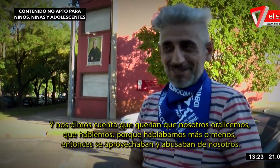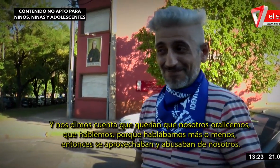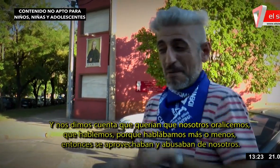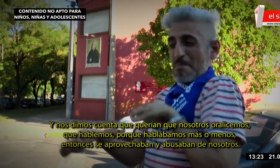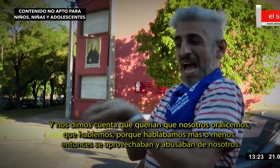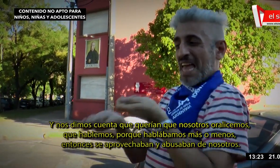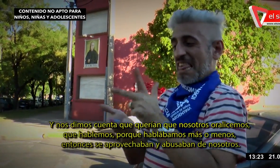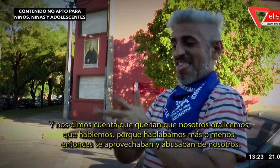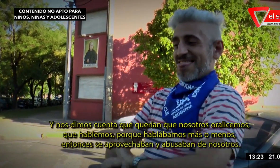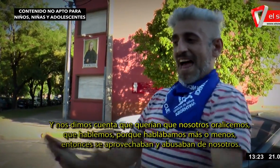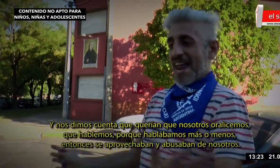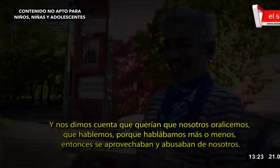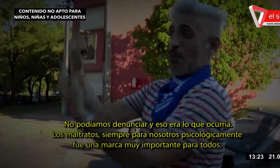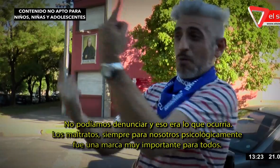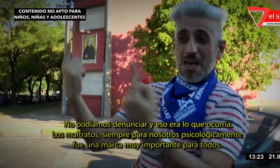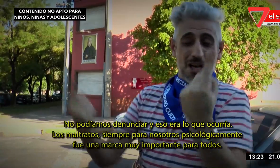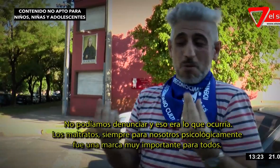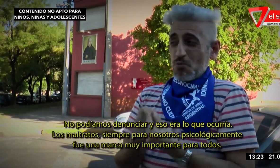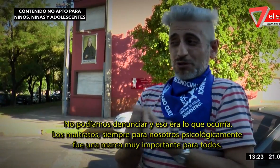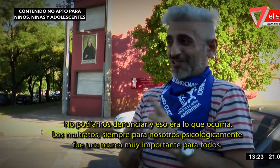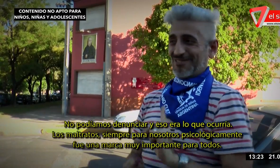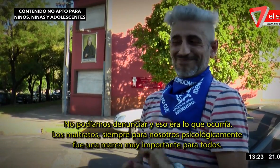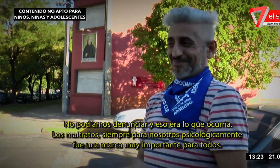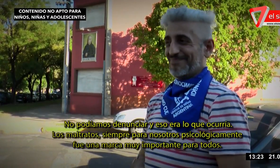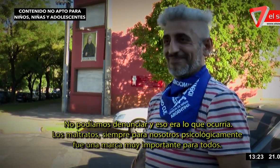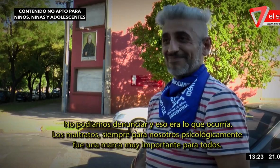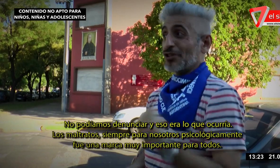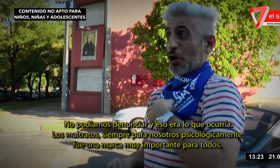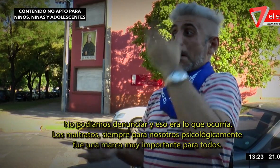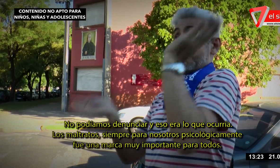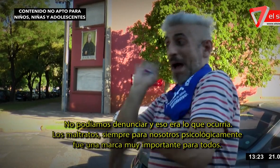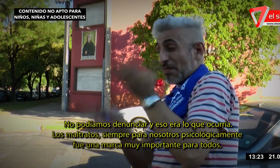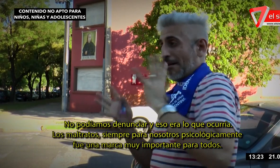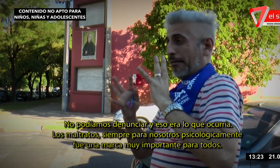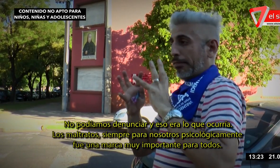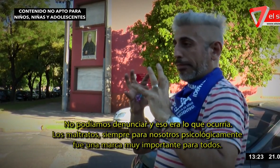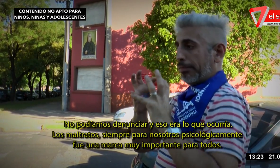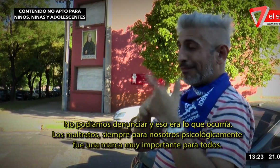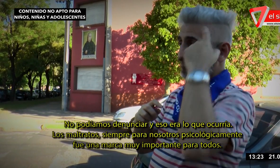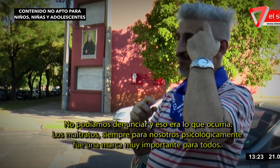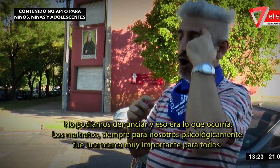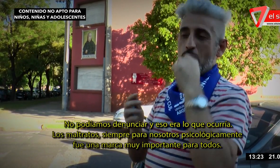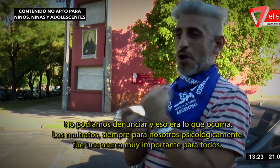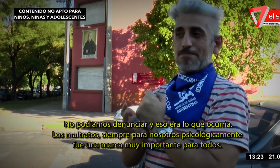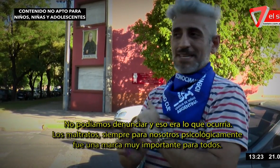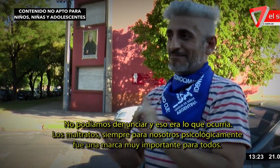aprovechaban y se abusaban de nosotros y no podíamos denunciar. Y eso es lo que ocurría. los maltratos siempre,